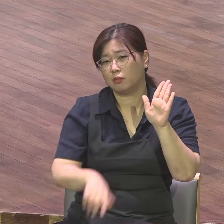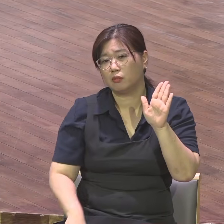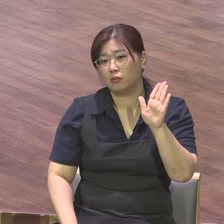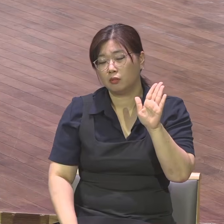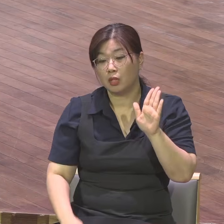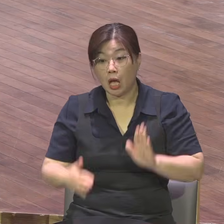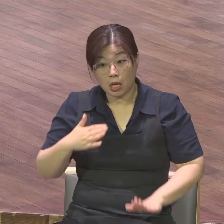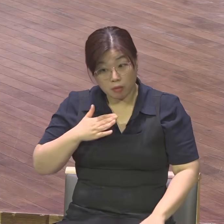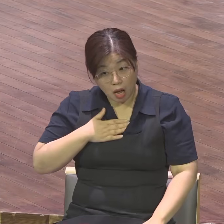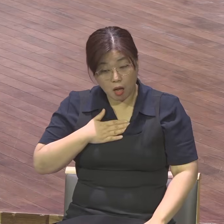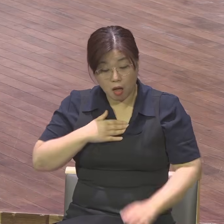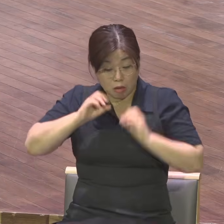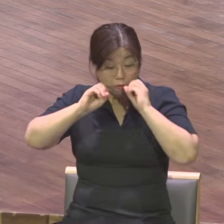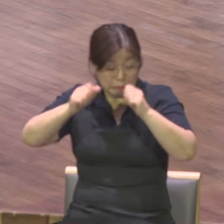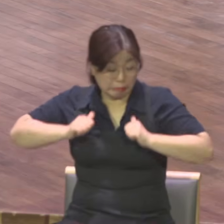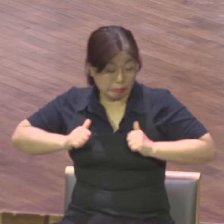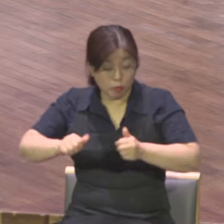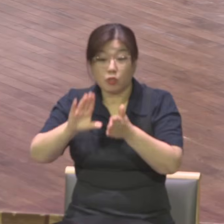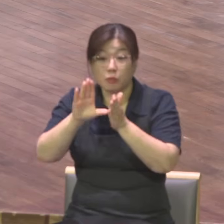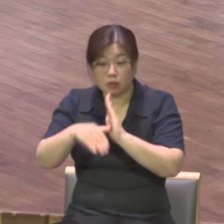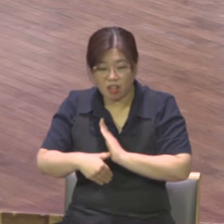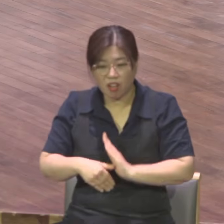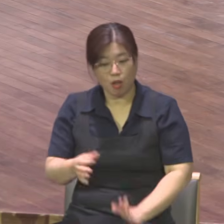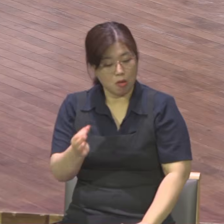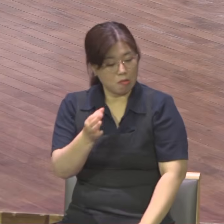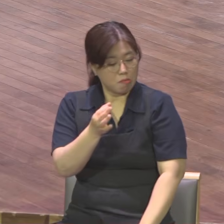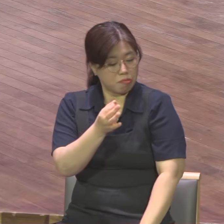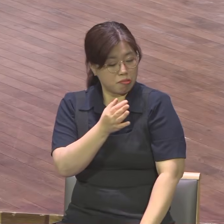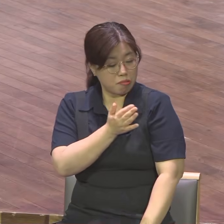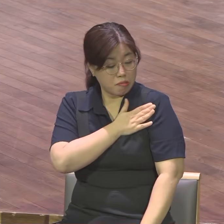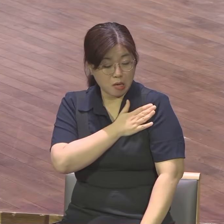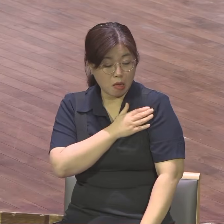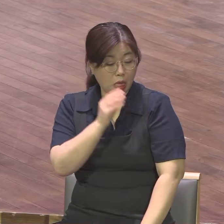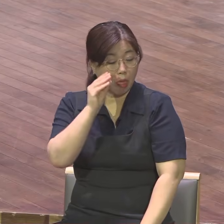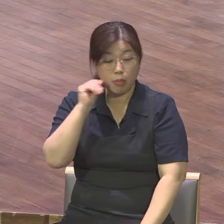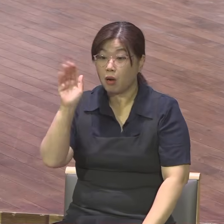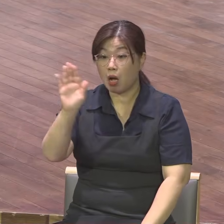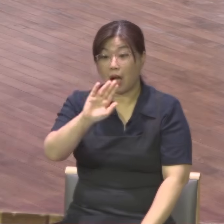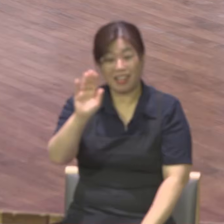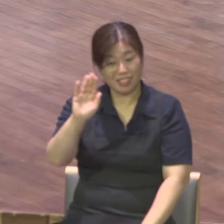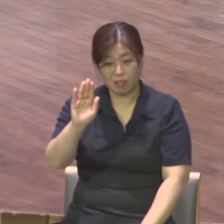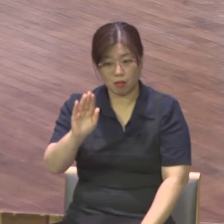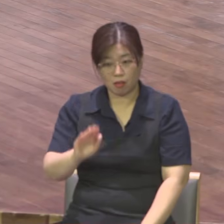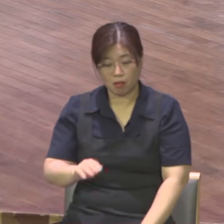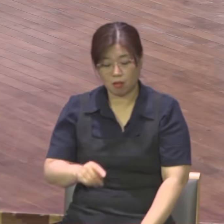빚도 많지요. 행복할 거라고는 육신적으로 하나도 없었어요.